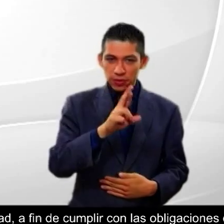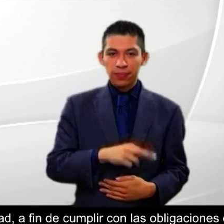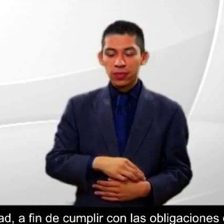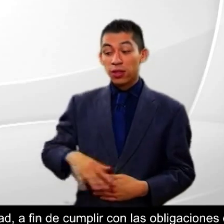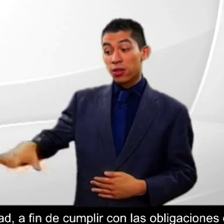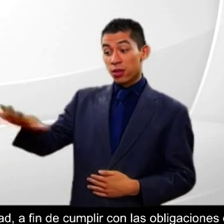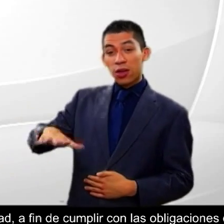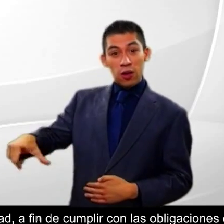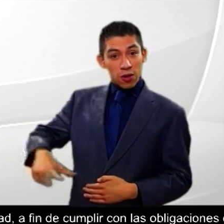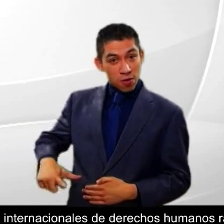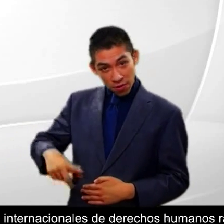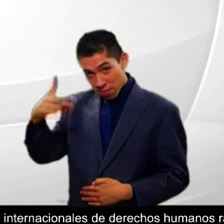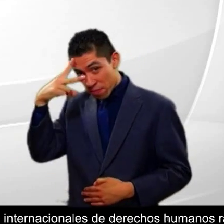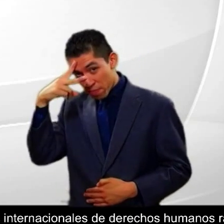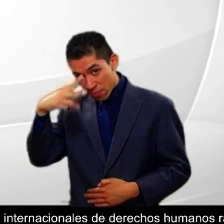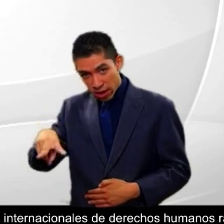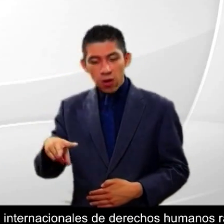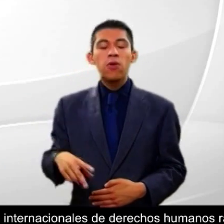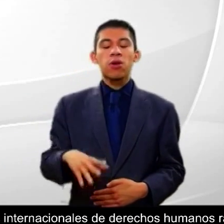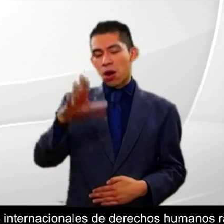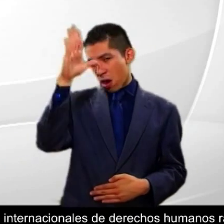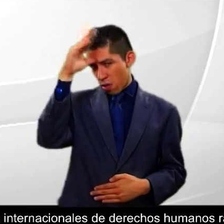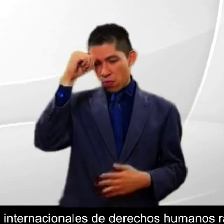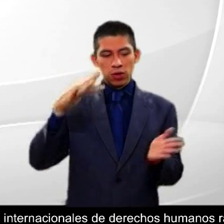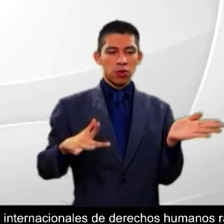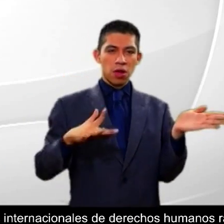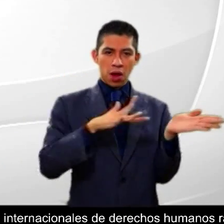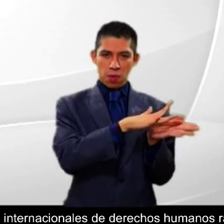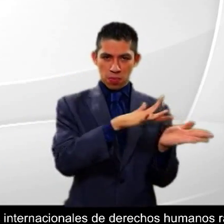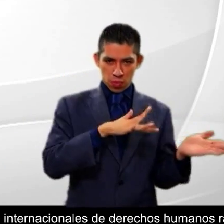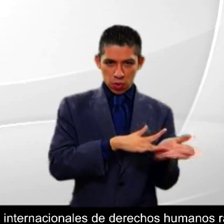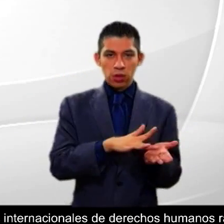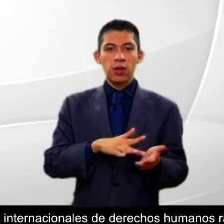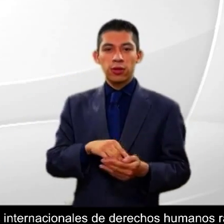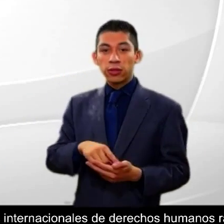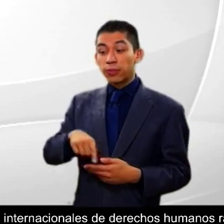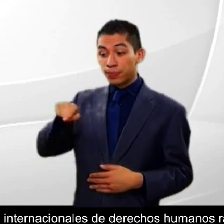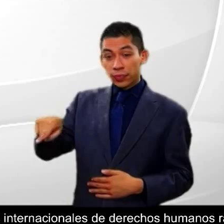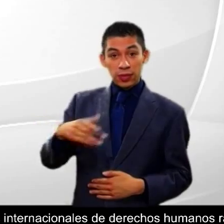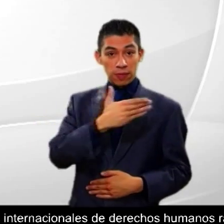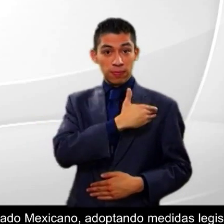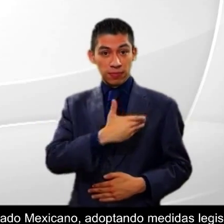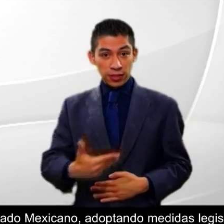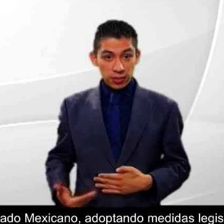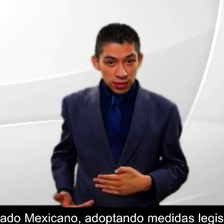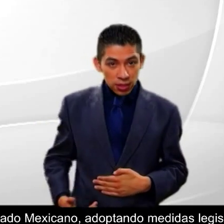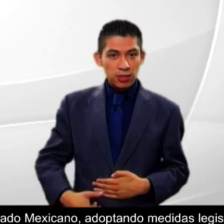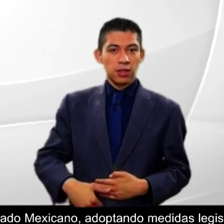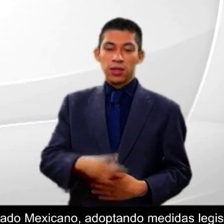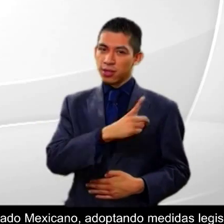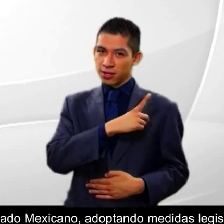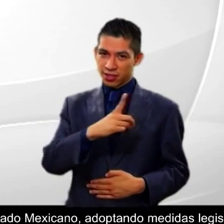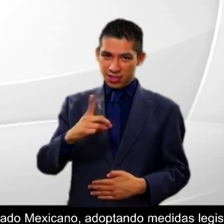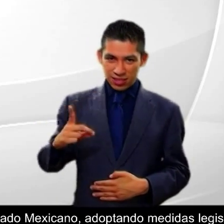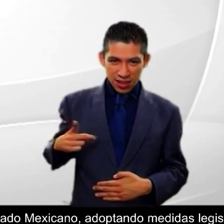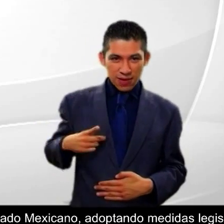derivadas de los tratados internacionales de derechos humanos ratificados por el Estado mexicano adoptando medidas